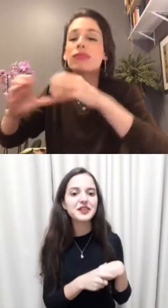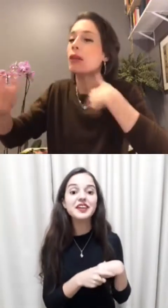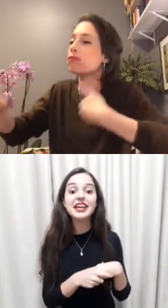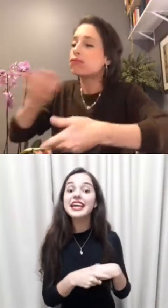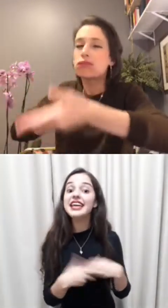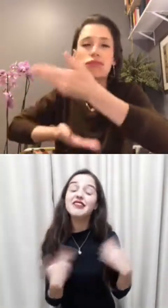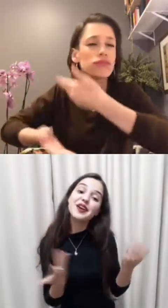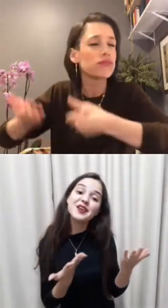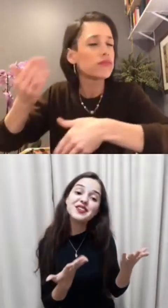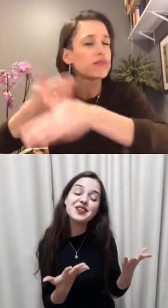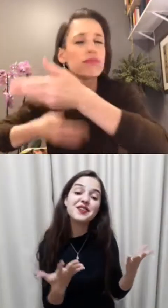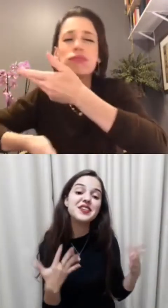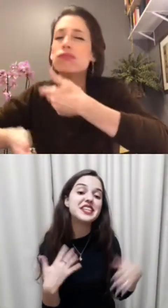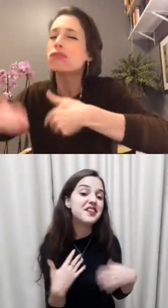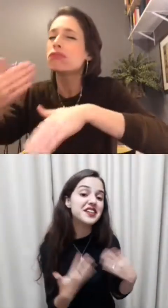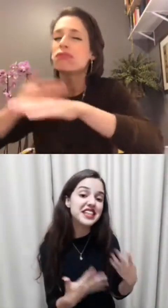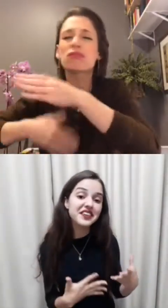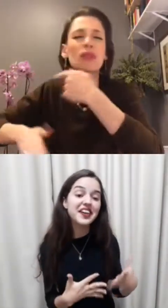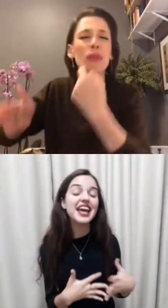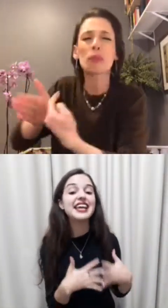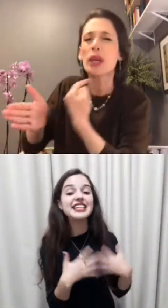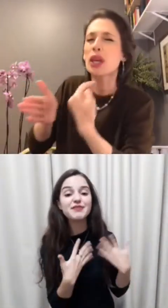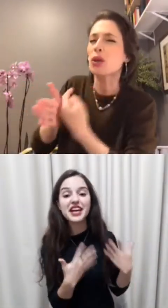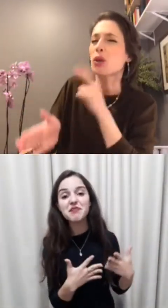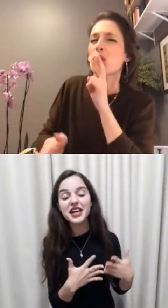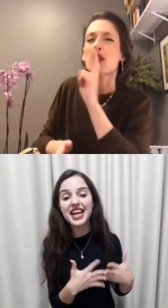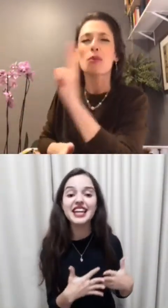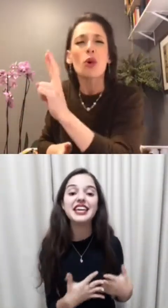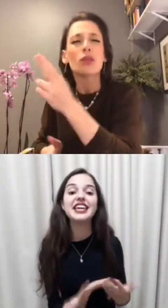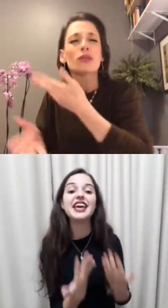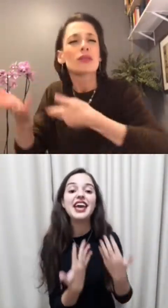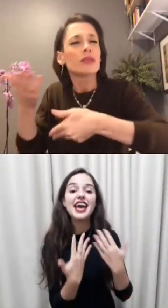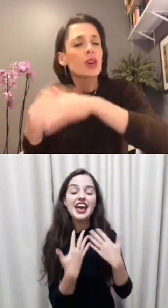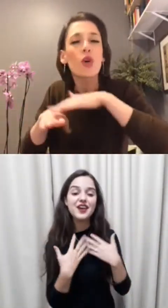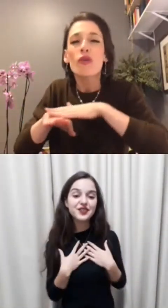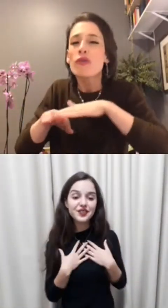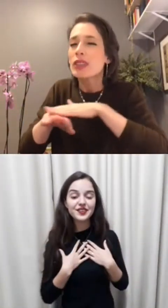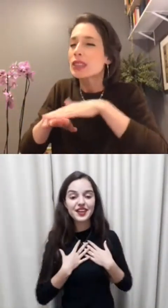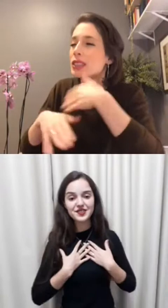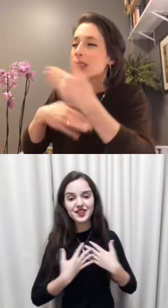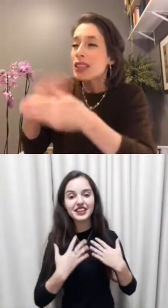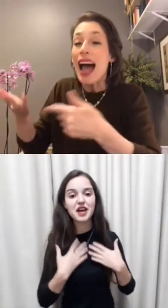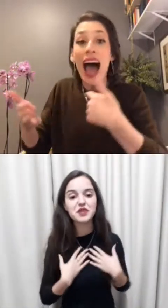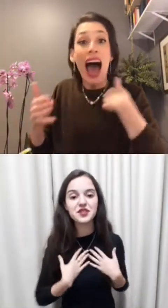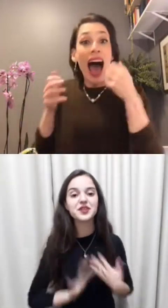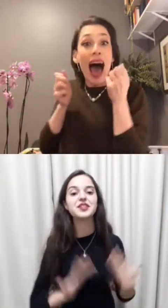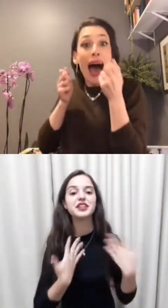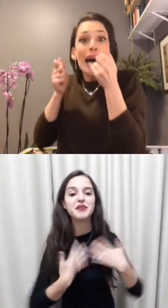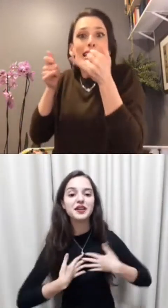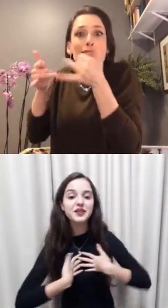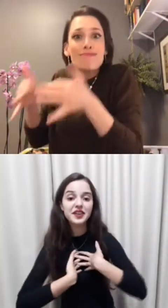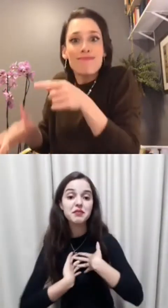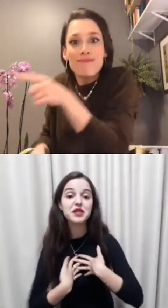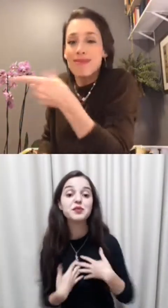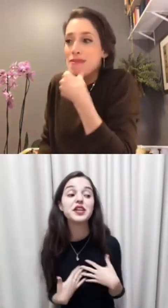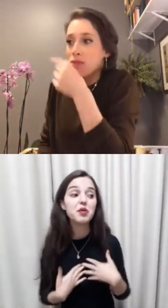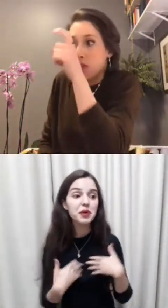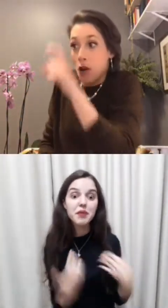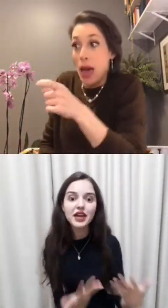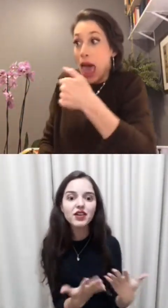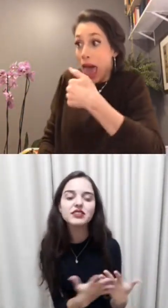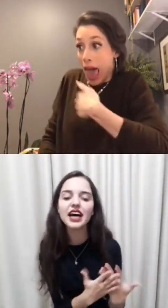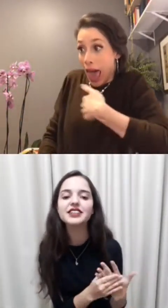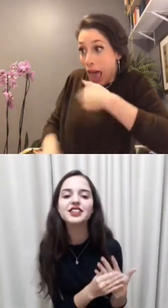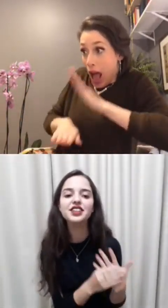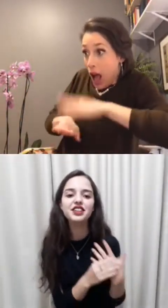comigo, e foi onde eu comecei a conversar com ele e explicar pra ele que eu sou intérprete hoje, eu trabalho com Libras, porque o